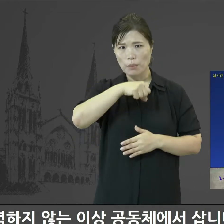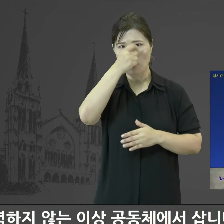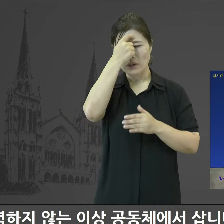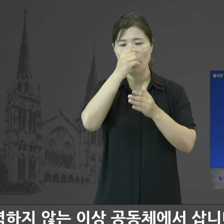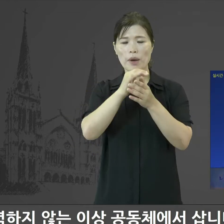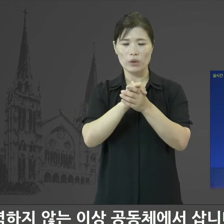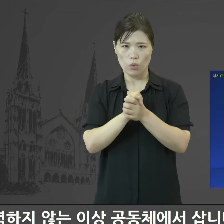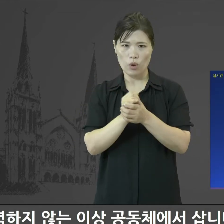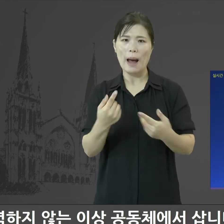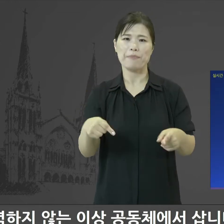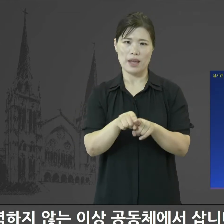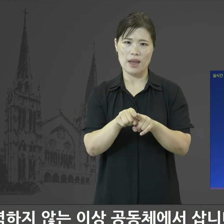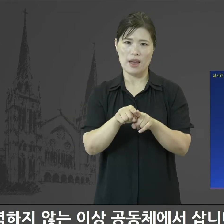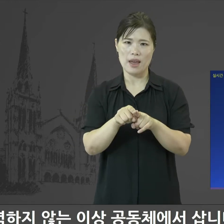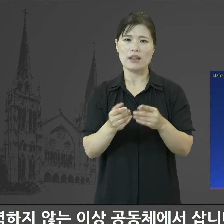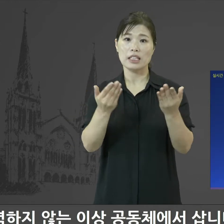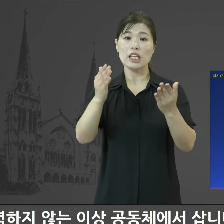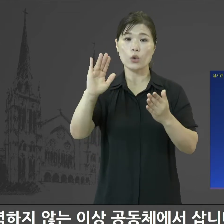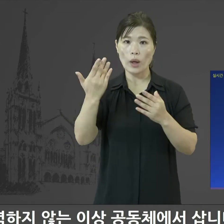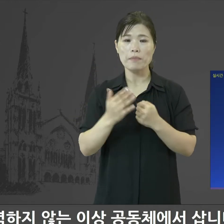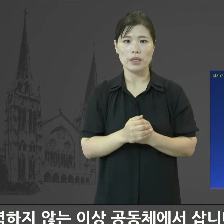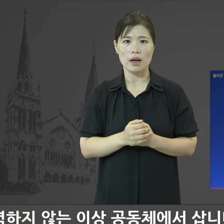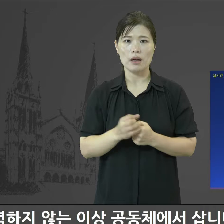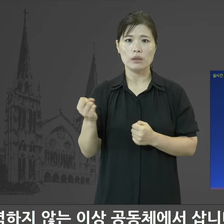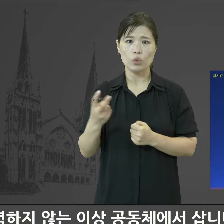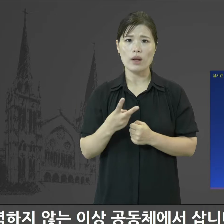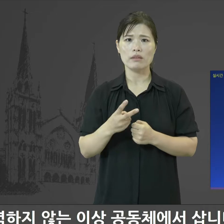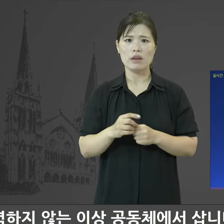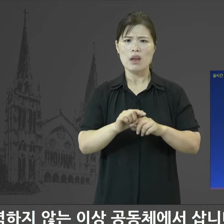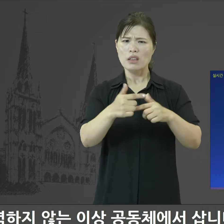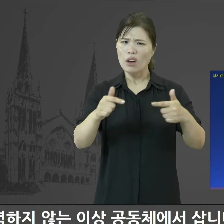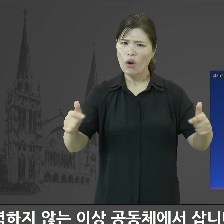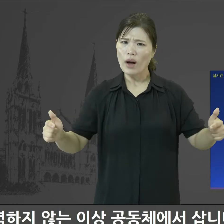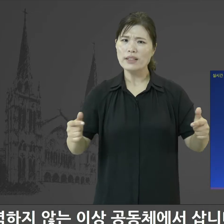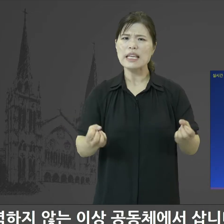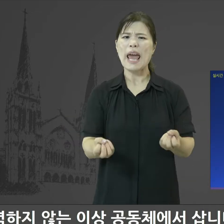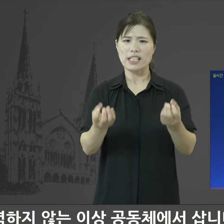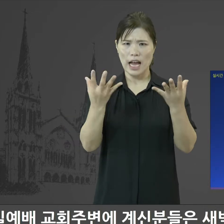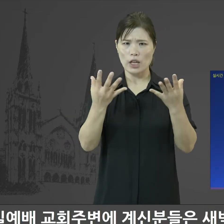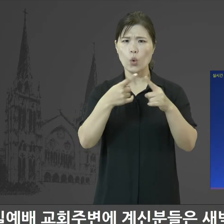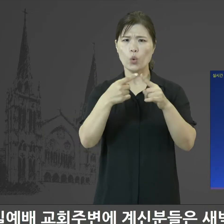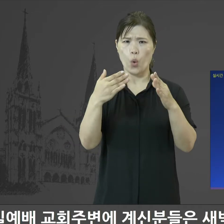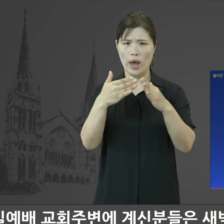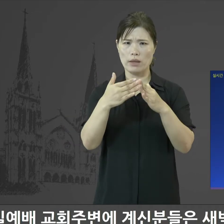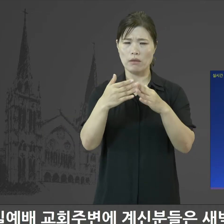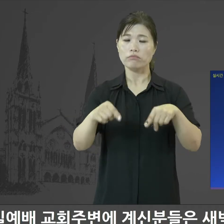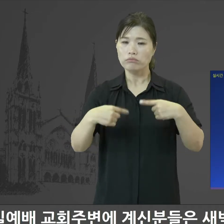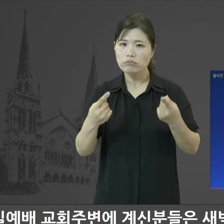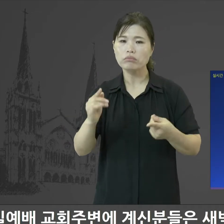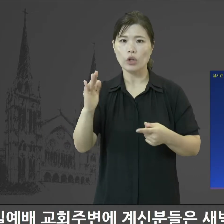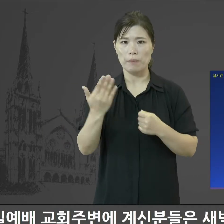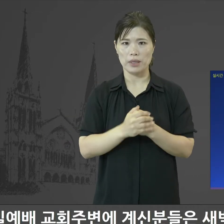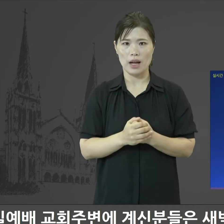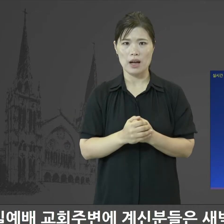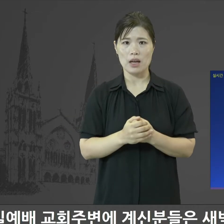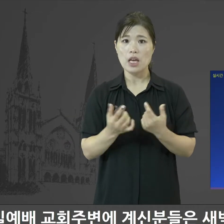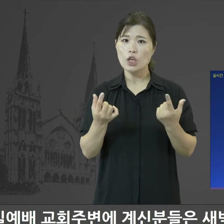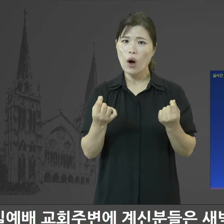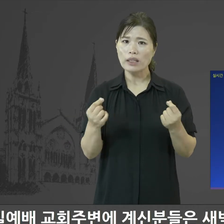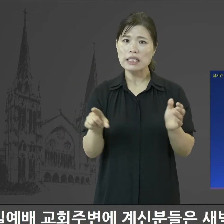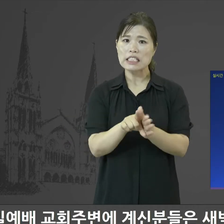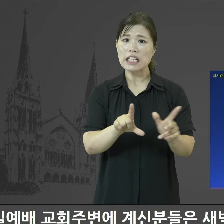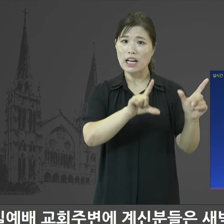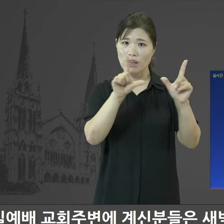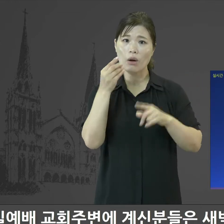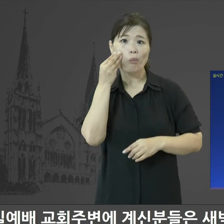합니다. 뿐만 아니라 교회에서 하는 각종 행사에도 참여합니다. 이런 신앙생활에 익숙하신